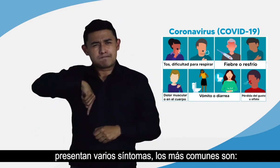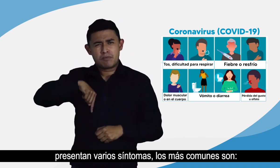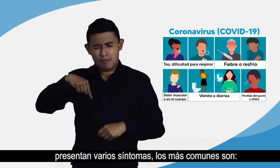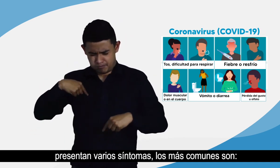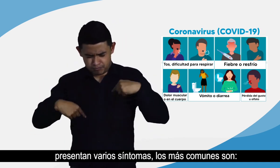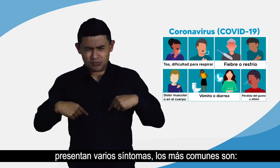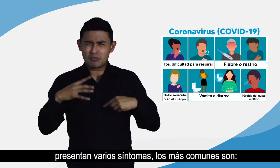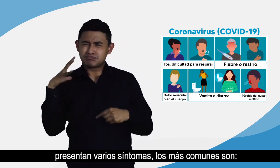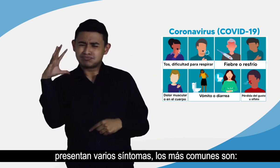Los más comunes son